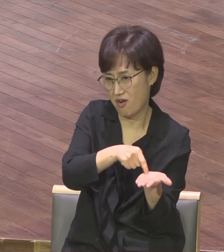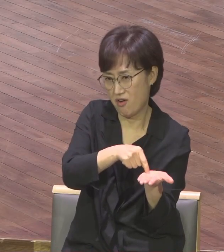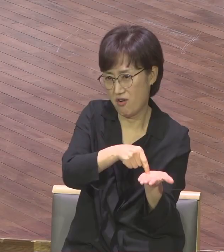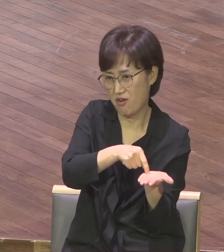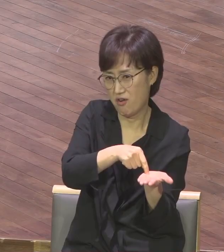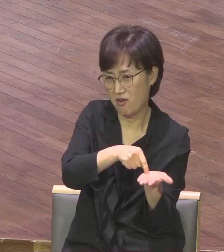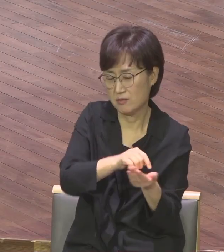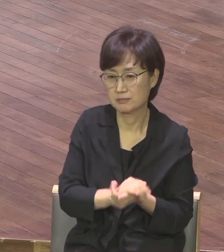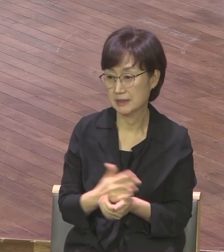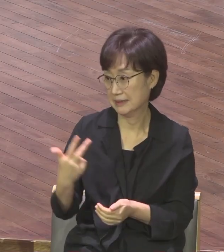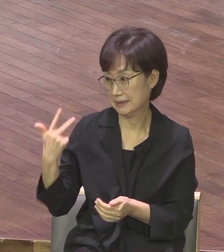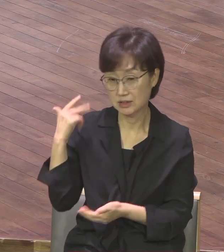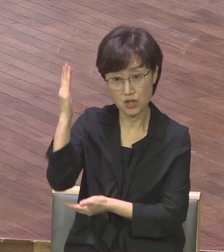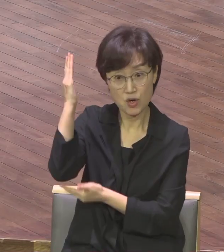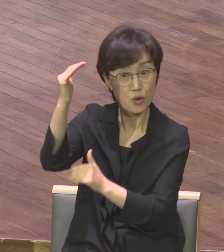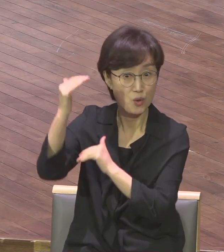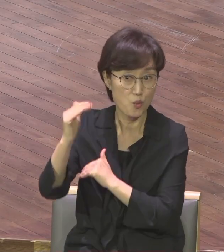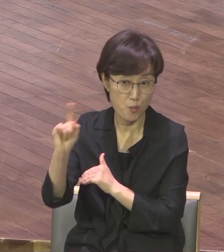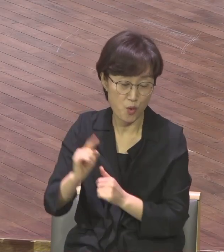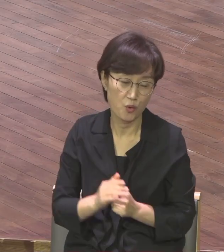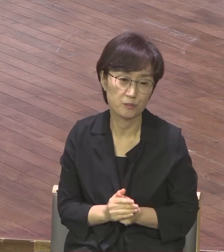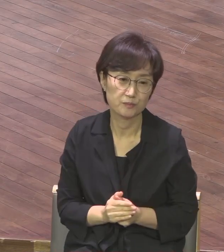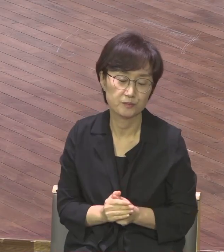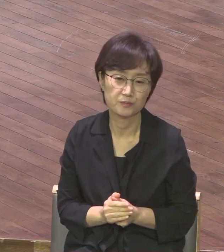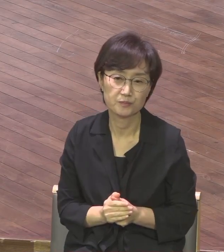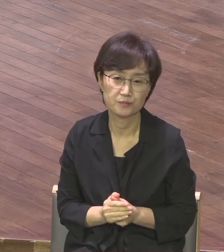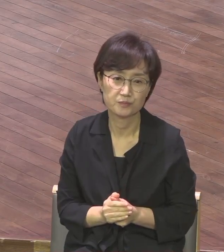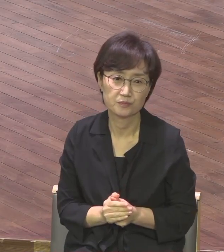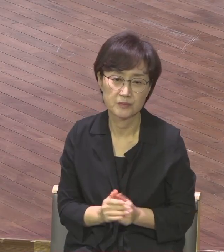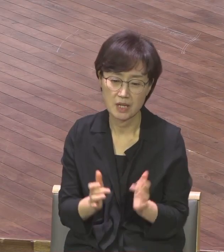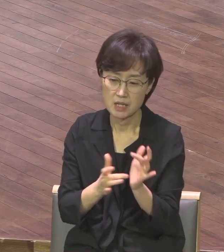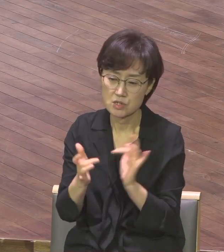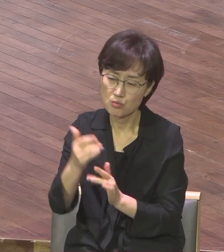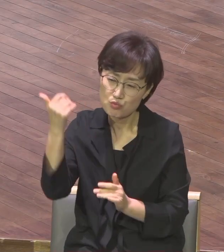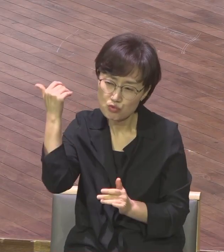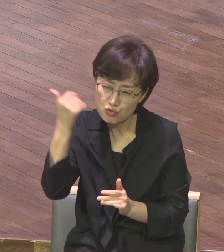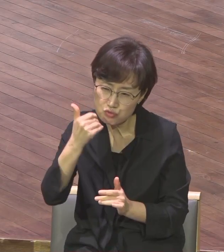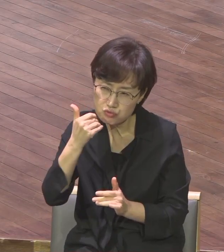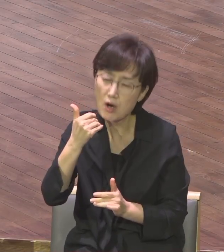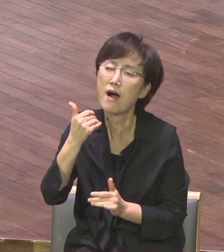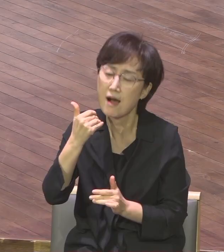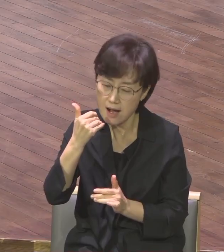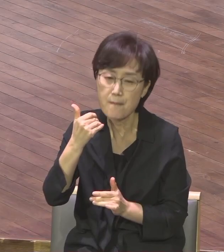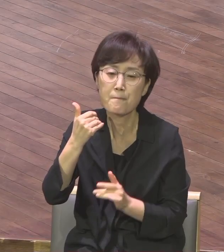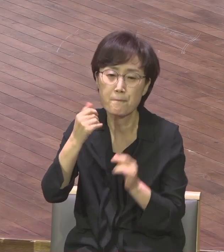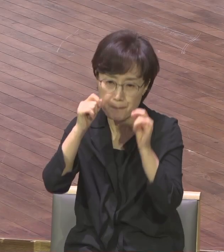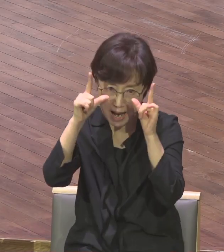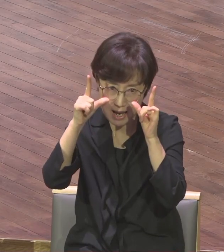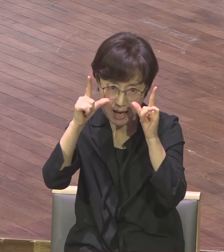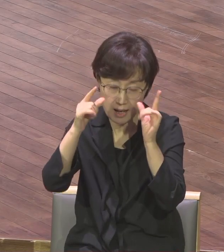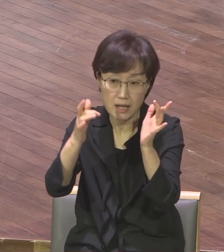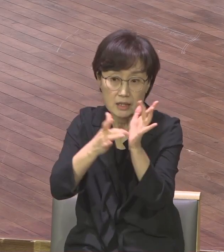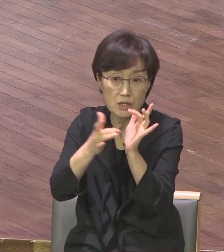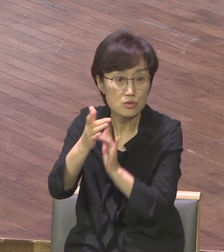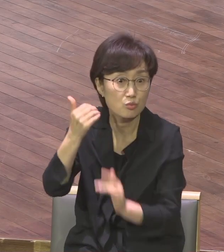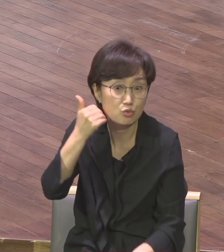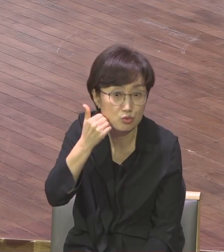되지요. 지난주 설교로 우리가 통해서 이 부분을 살펴보았는데, 예수님은